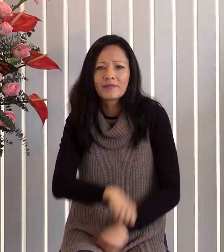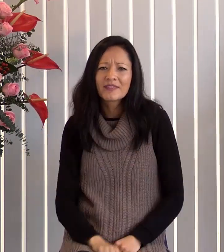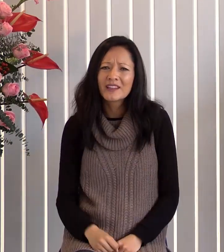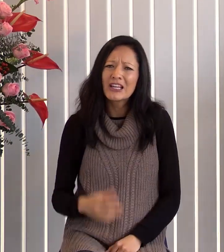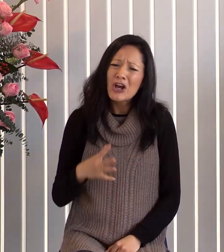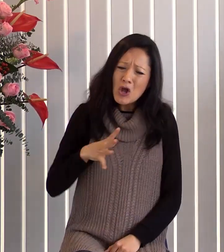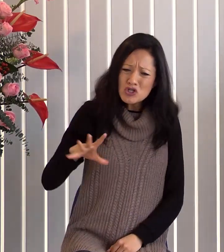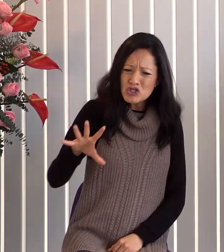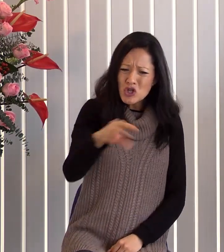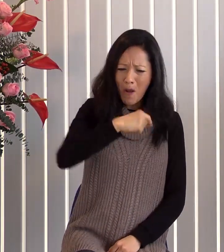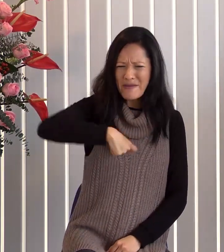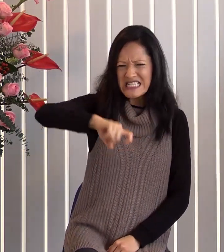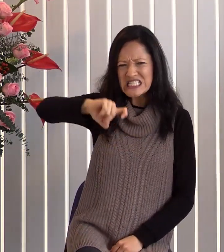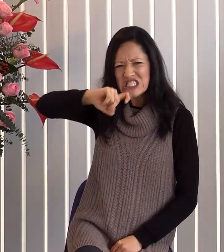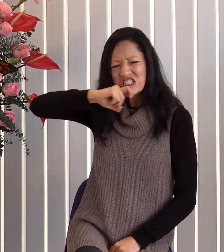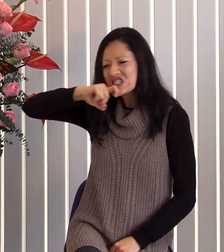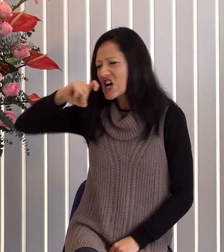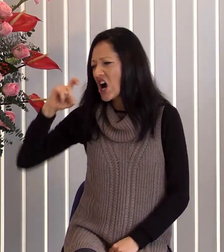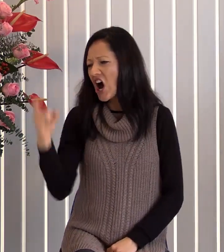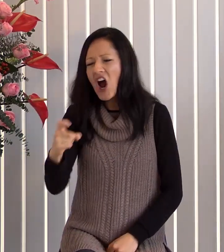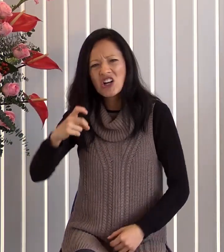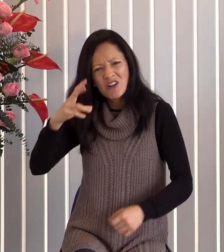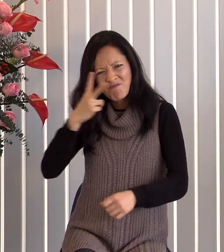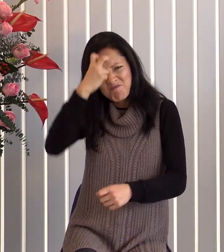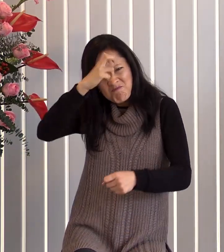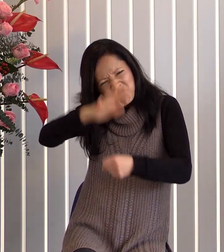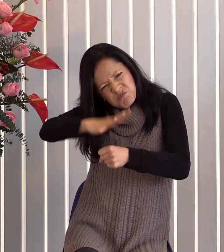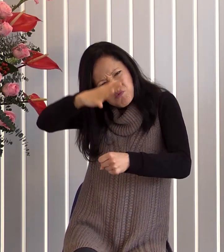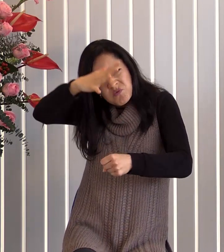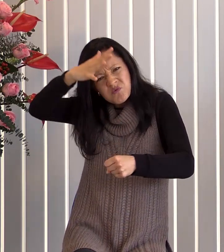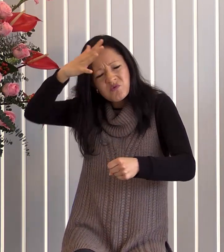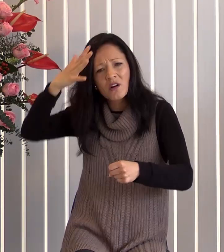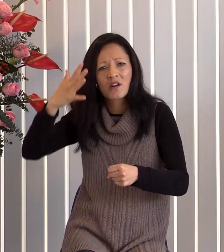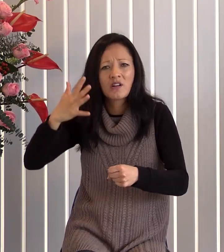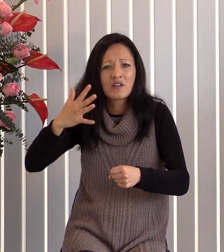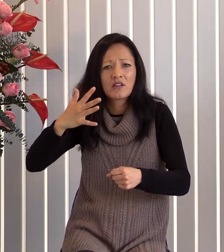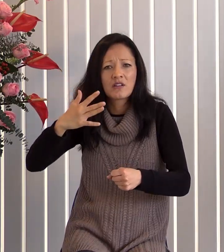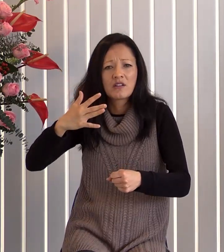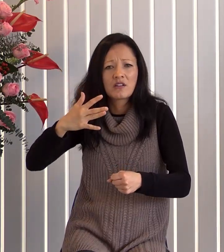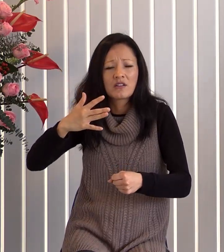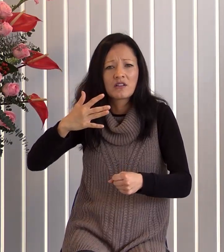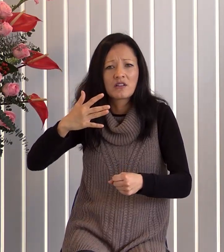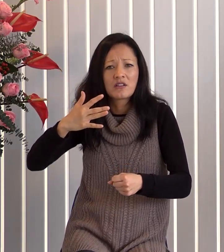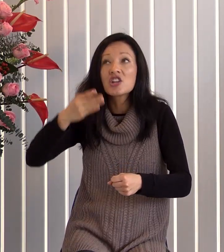con toda mi odio y toda mi ira, en la cual Dios